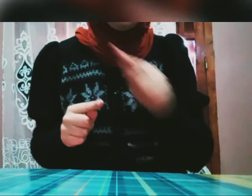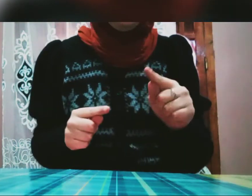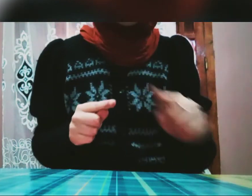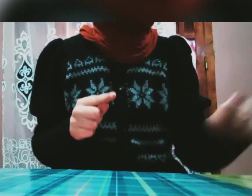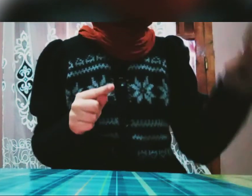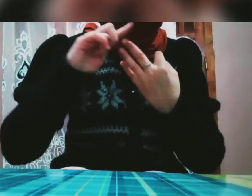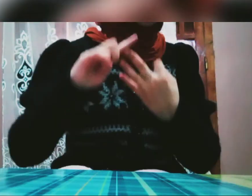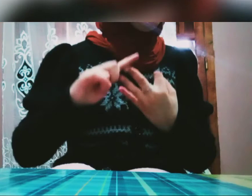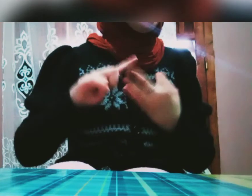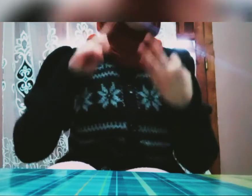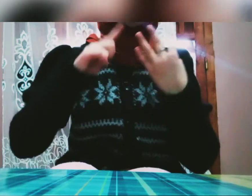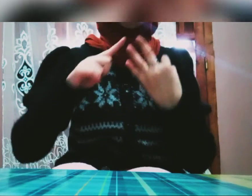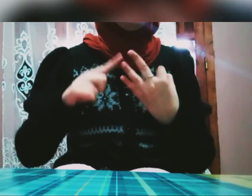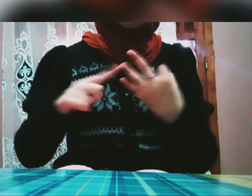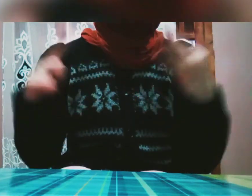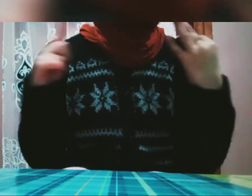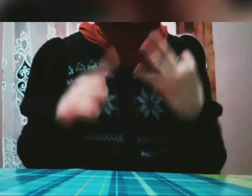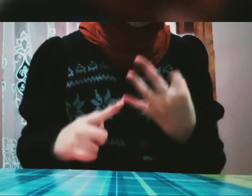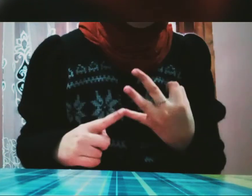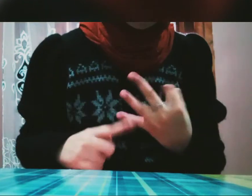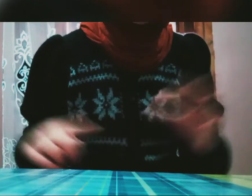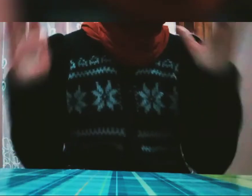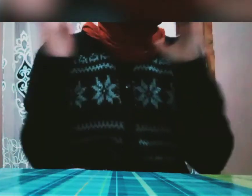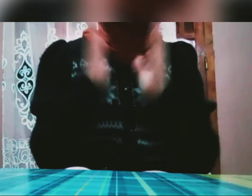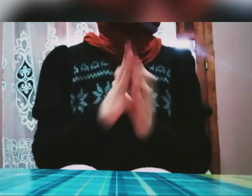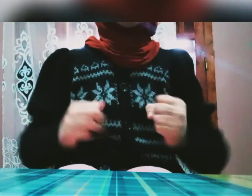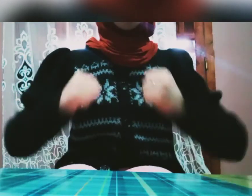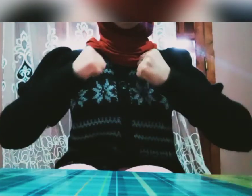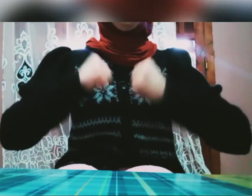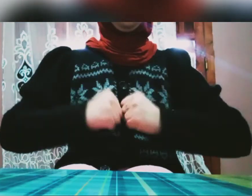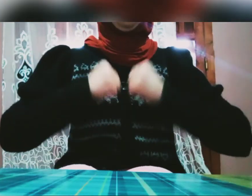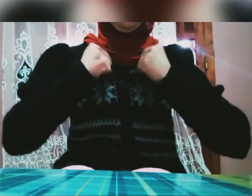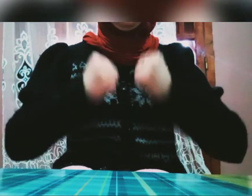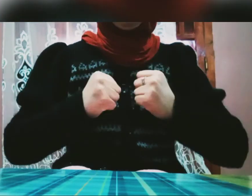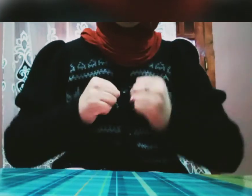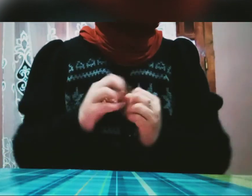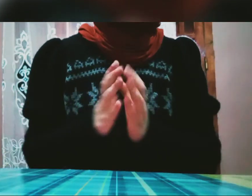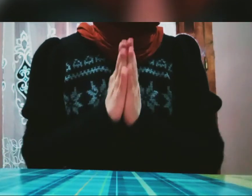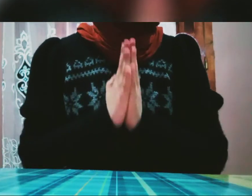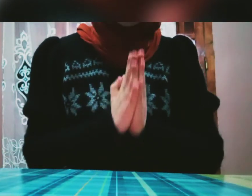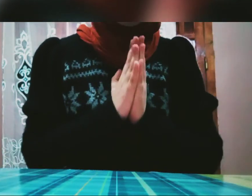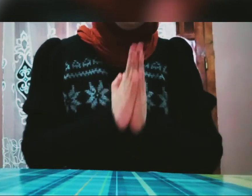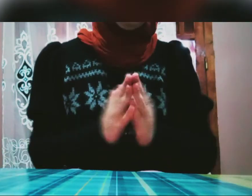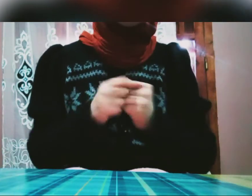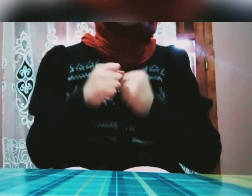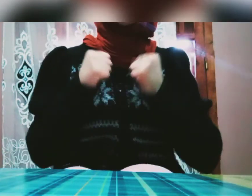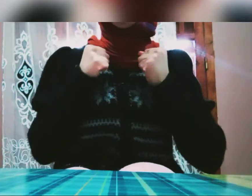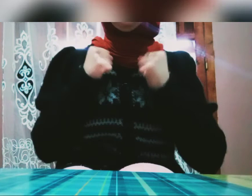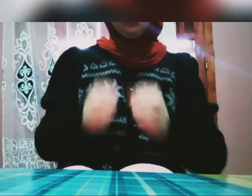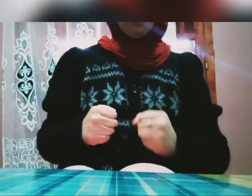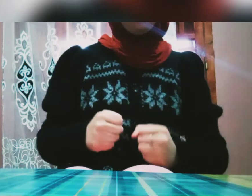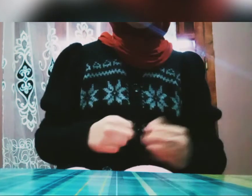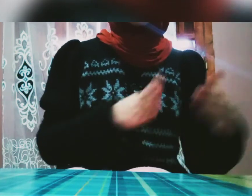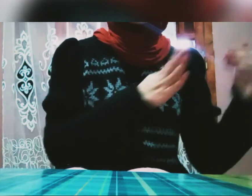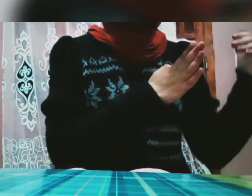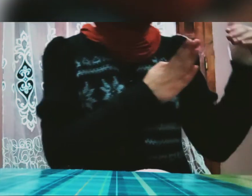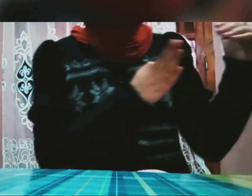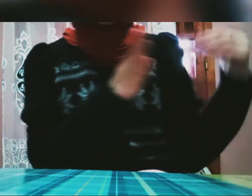عمله. الالتزام، الانضباط، الإصرار هما قوتك الثلاثية. خليك صاحب قوة ثلاثية وأنت ماشي في مسار